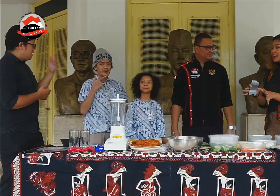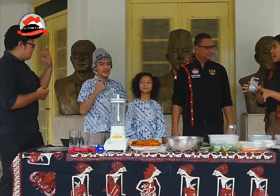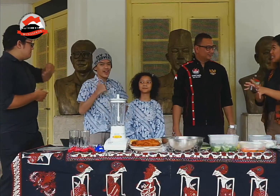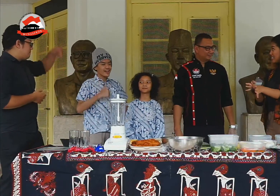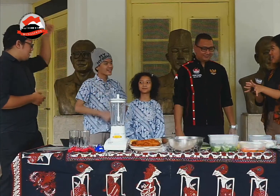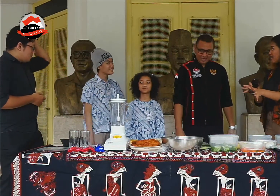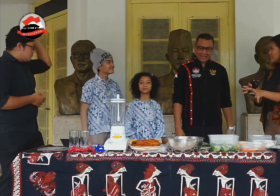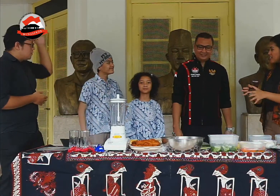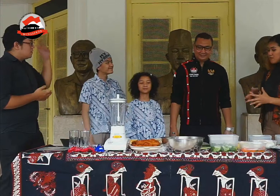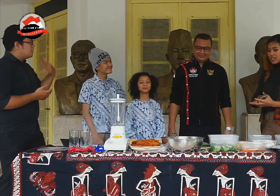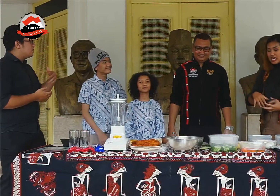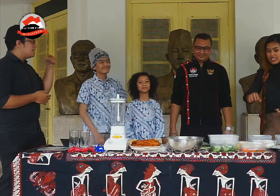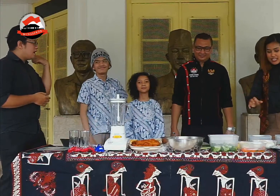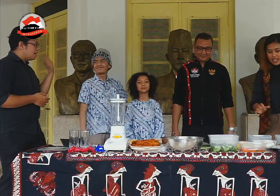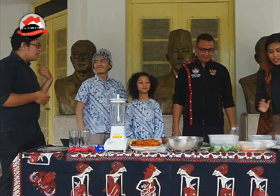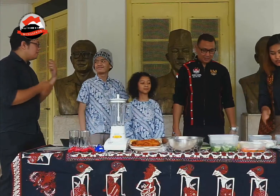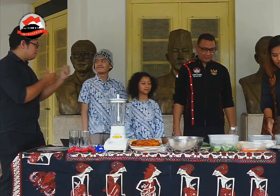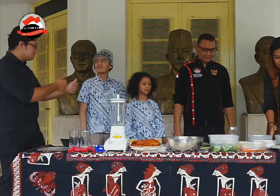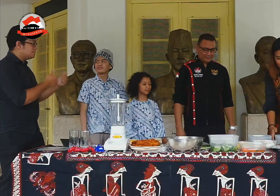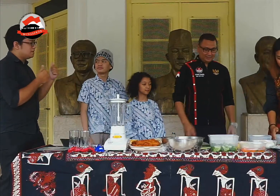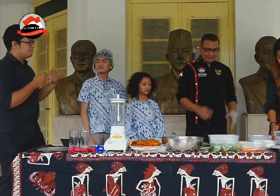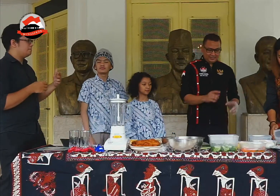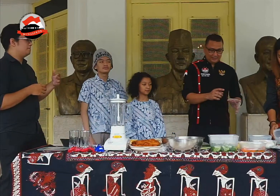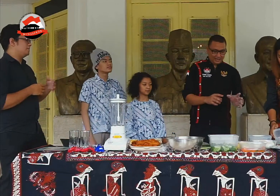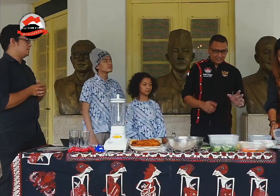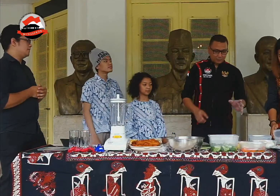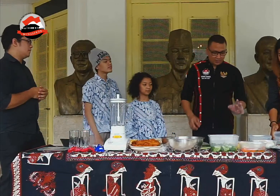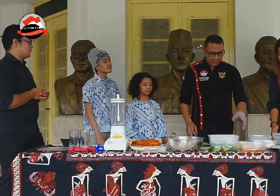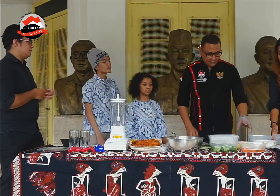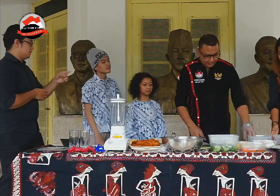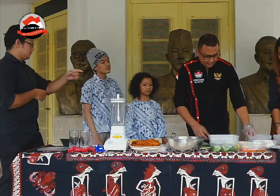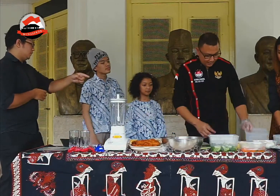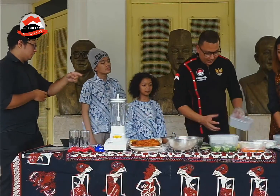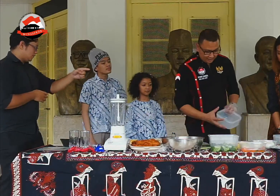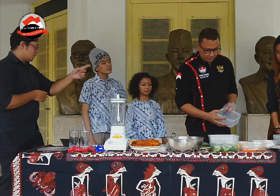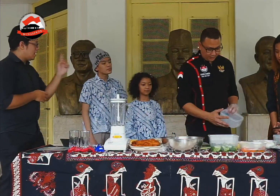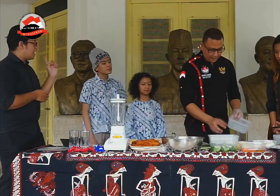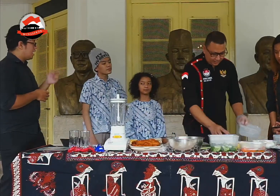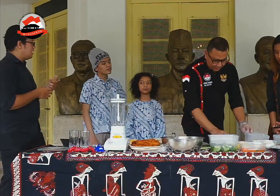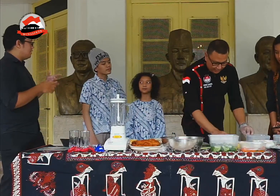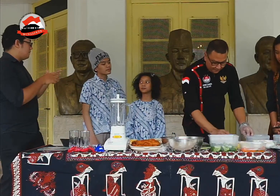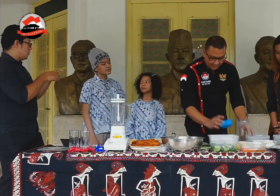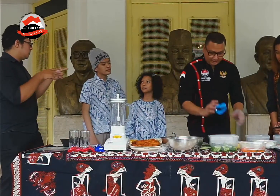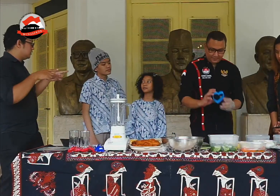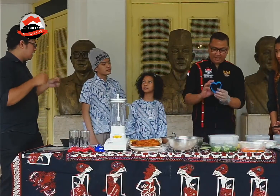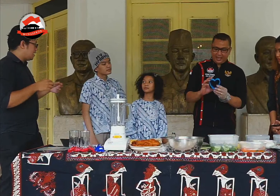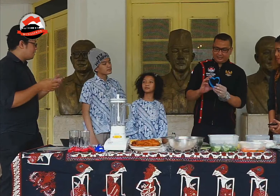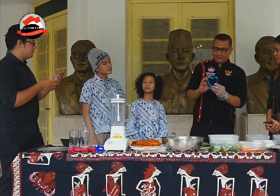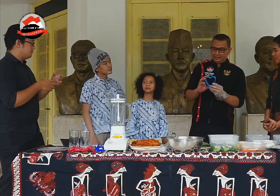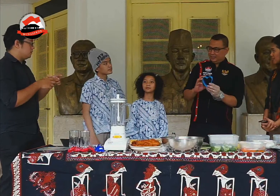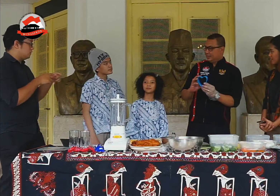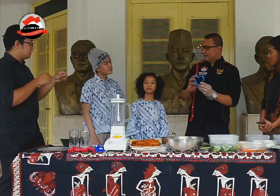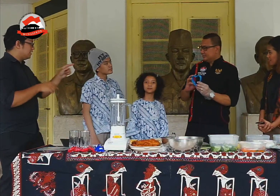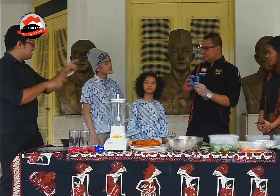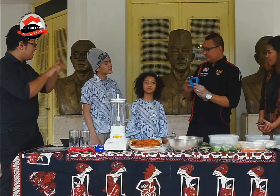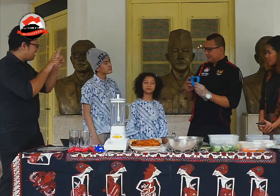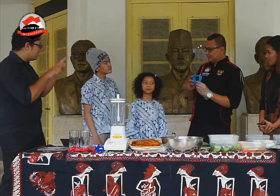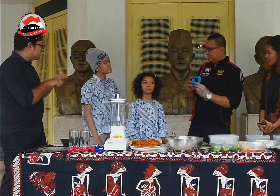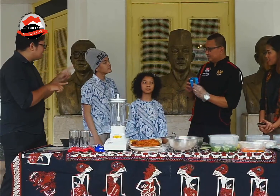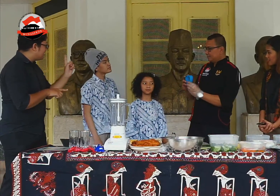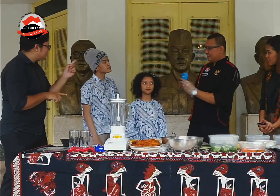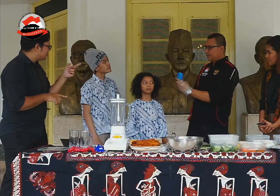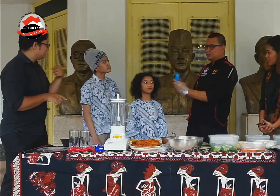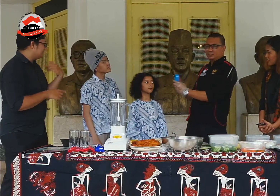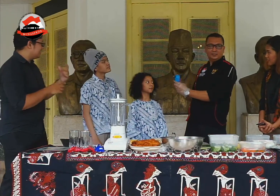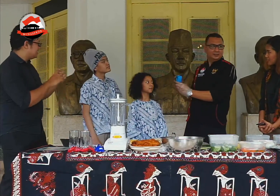ikut berkreasi ya, ya. Chef menghias ya. Ini betul. Sudah ada wadahnya ya. Ini ada lunchbox-nya. Kenapa kita pakai hati? Karena kita